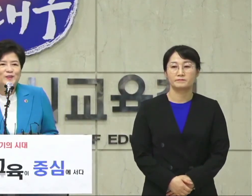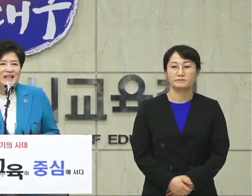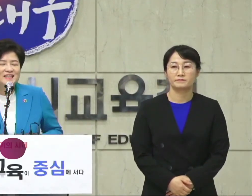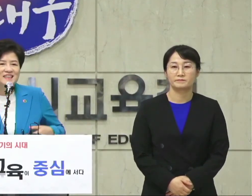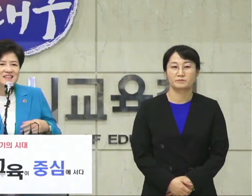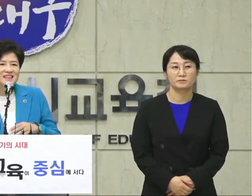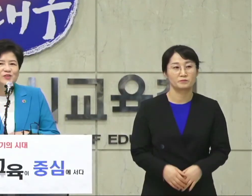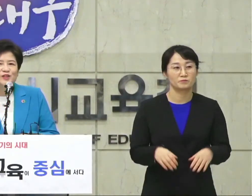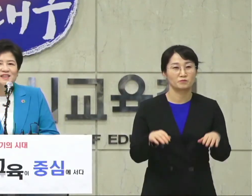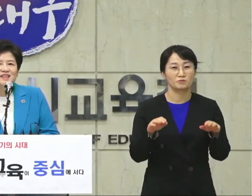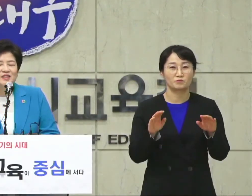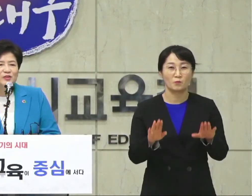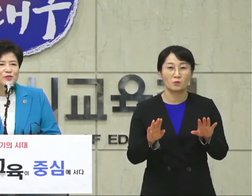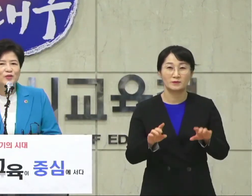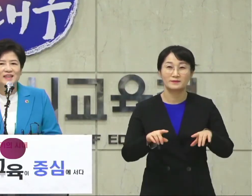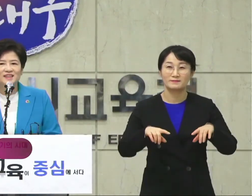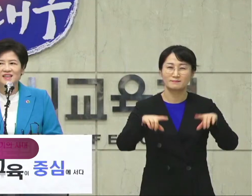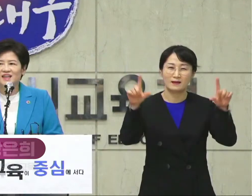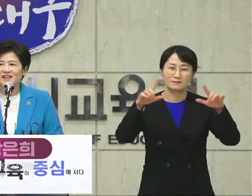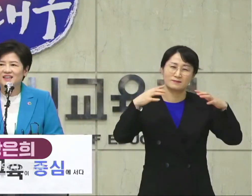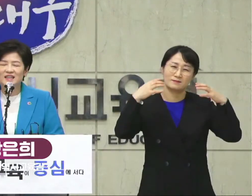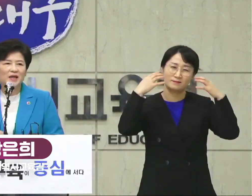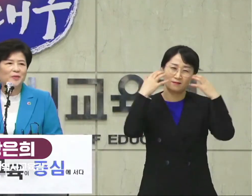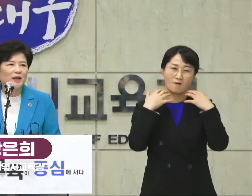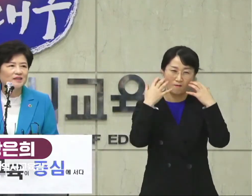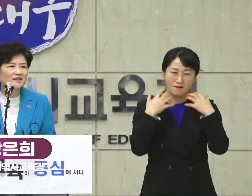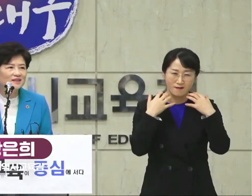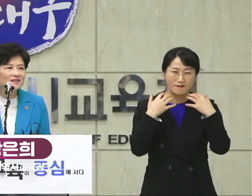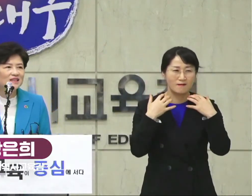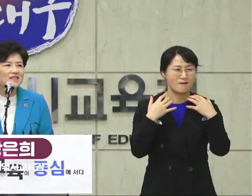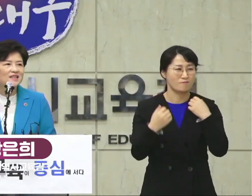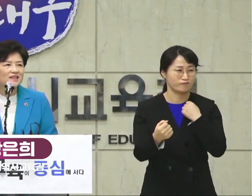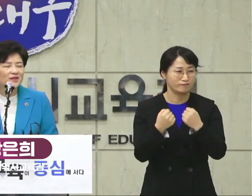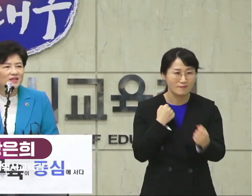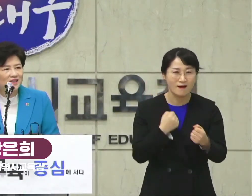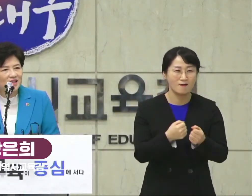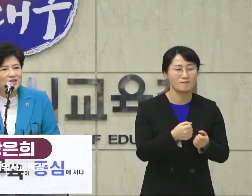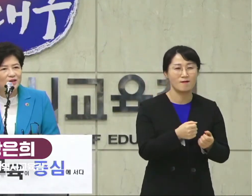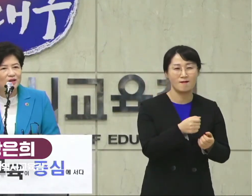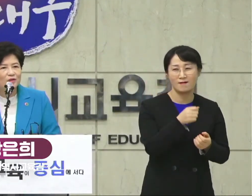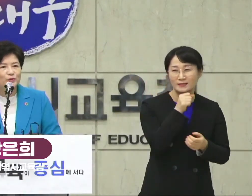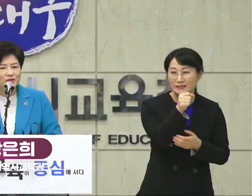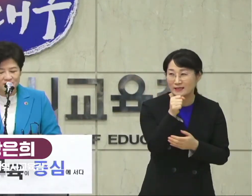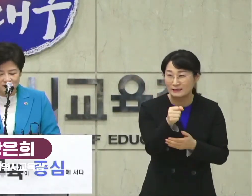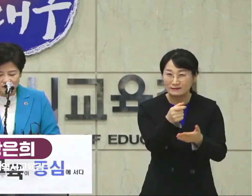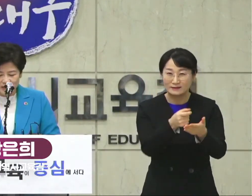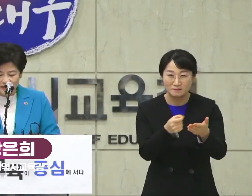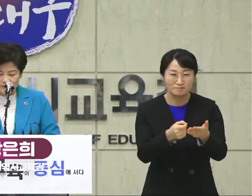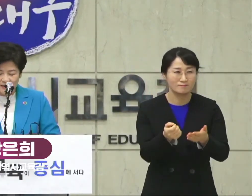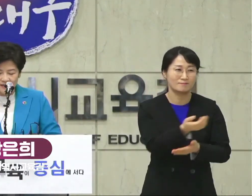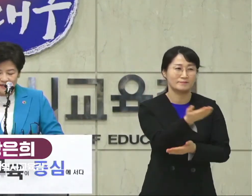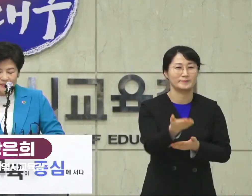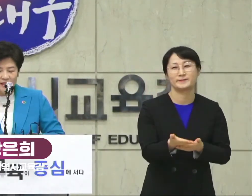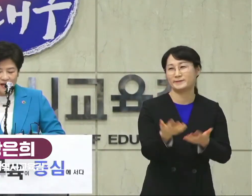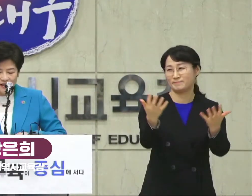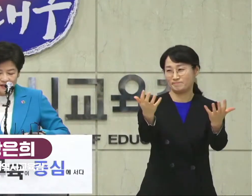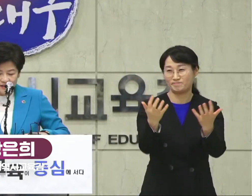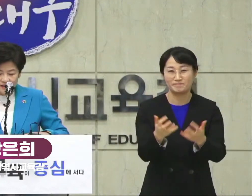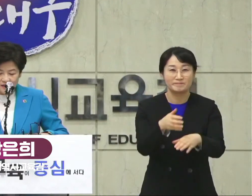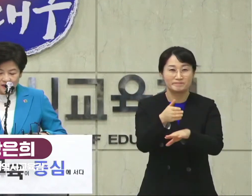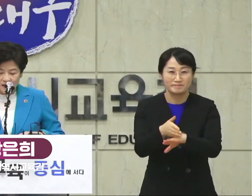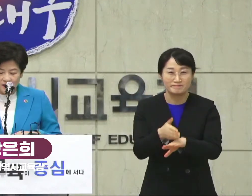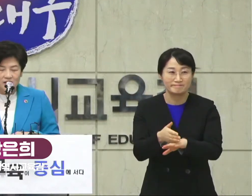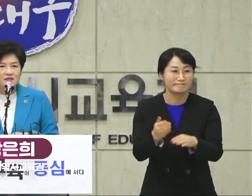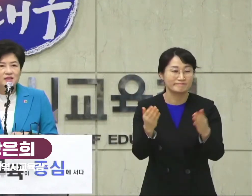네, 오늘 날씨도 굉장히 더울 것 같은데 이렇게 많은 기자님께서 오셔서 정말